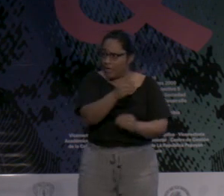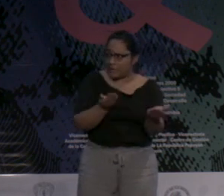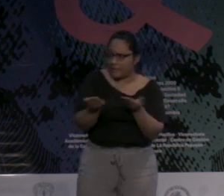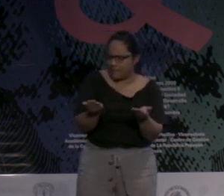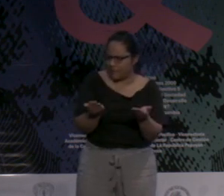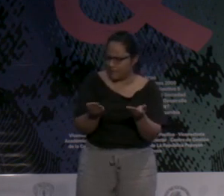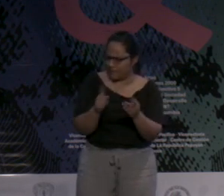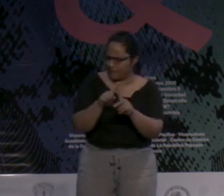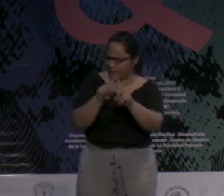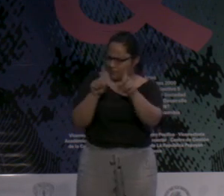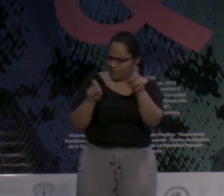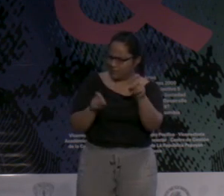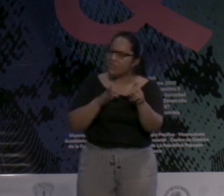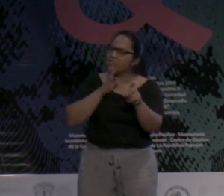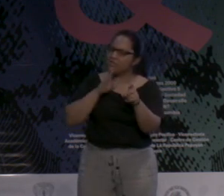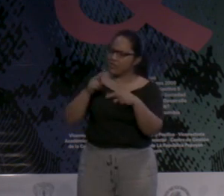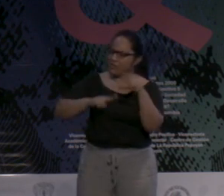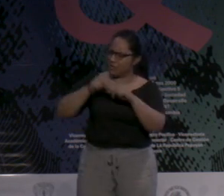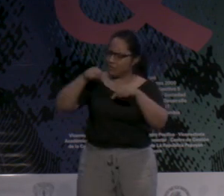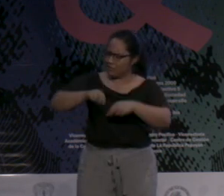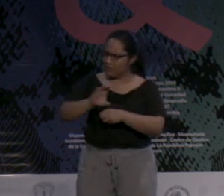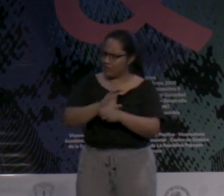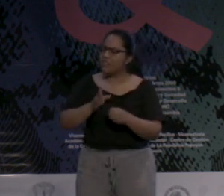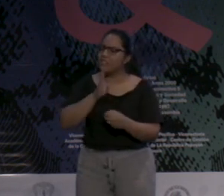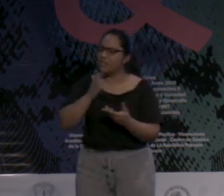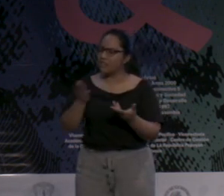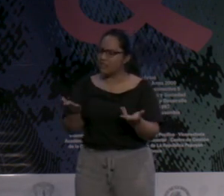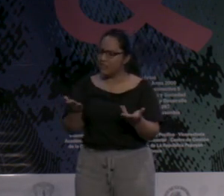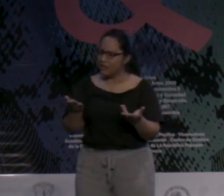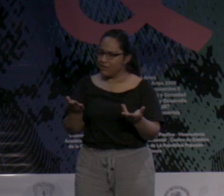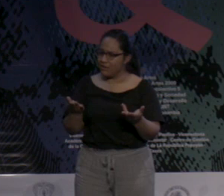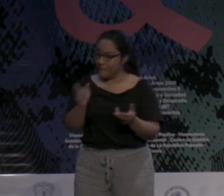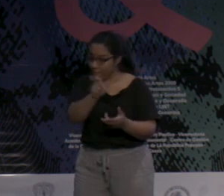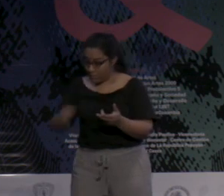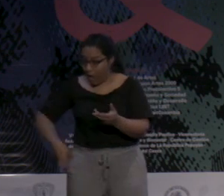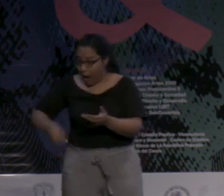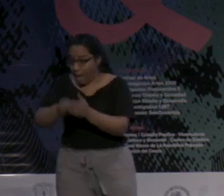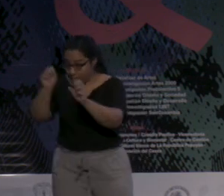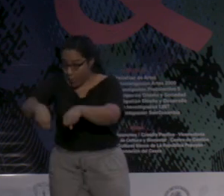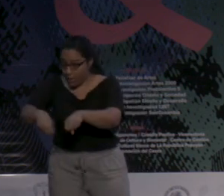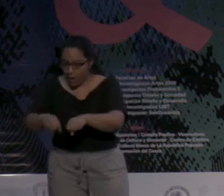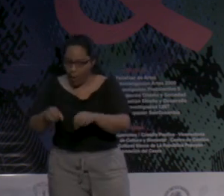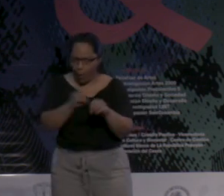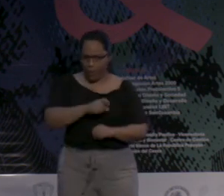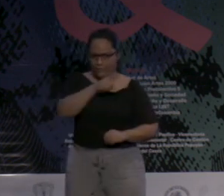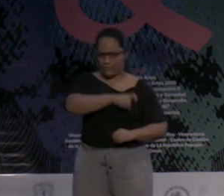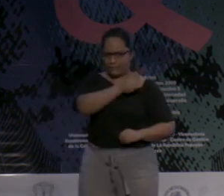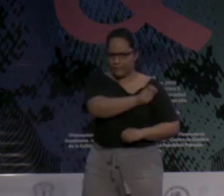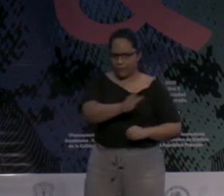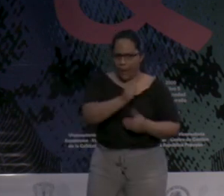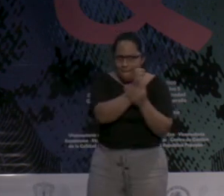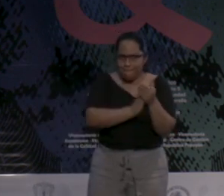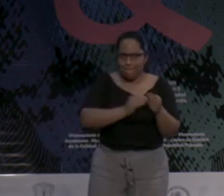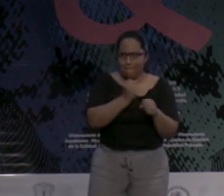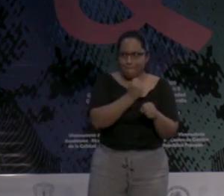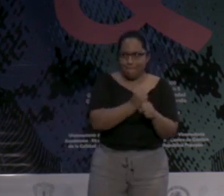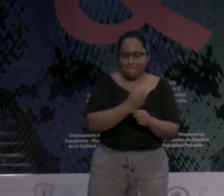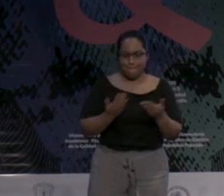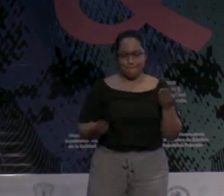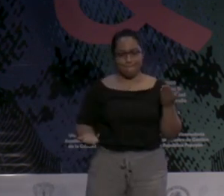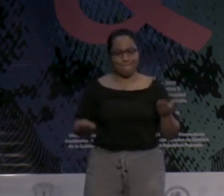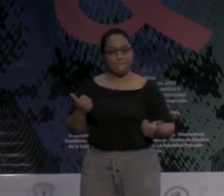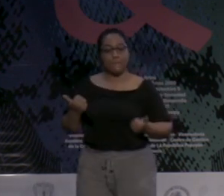preguntamos, ¿para quién fue hecha esta ciudad? ¿Para el que la paga o para el que la necesita? Y en esa medida